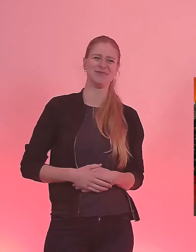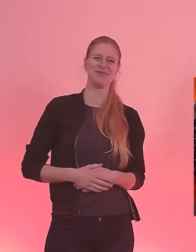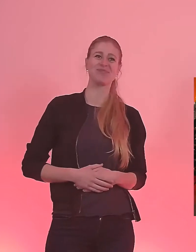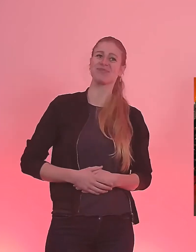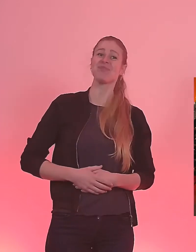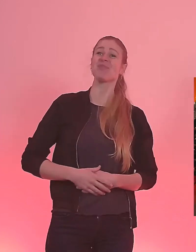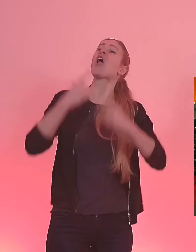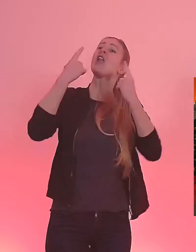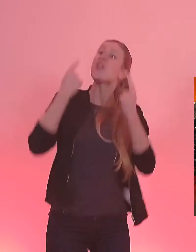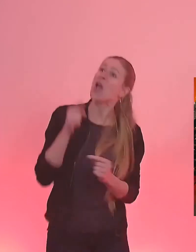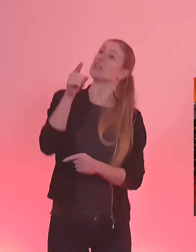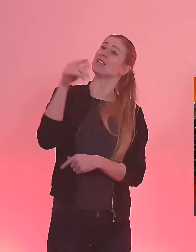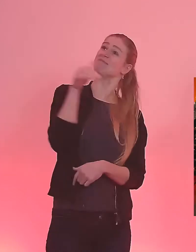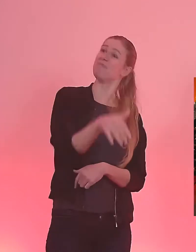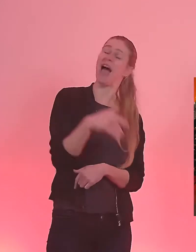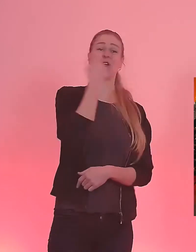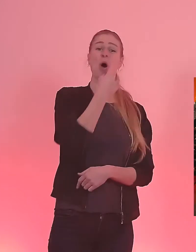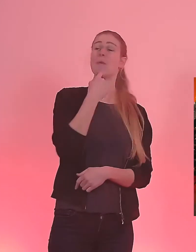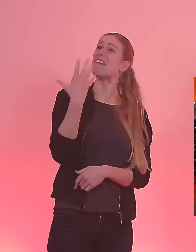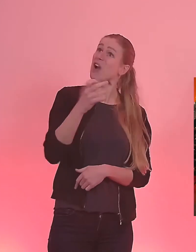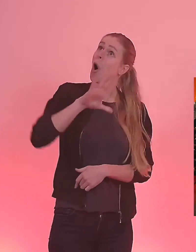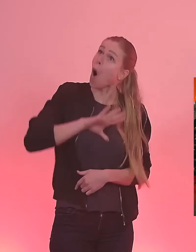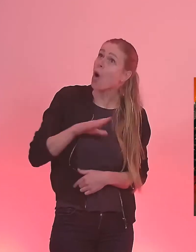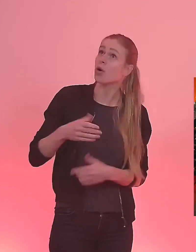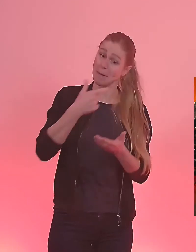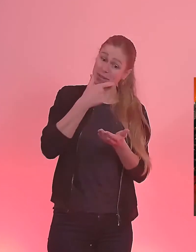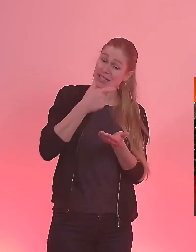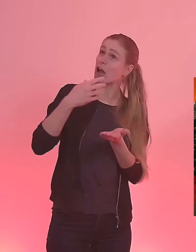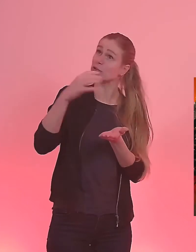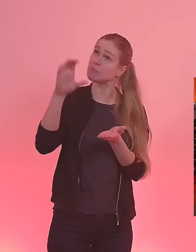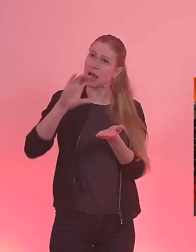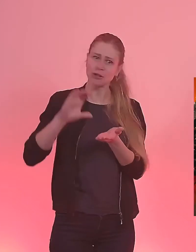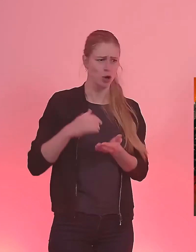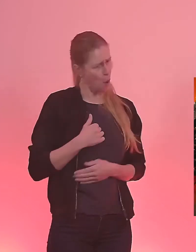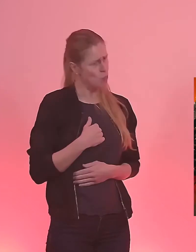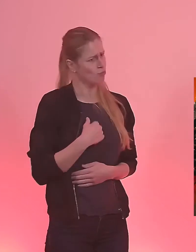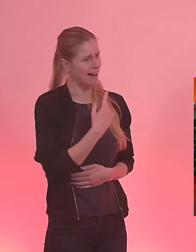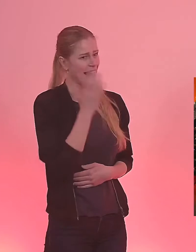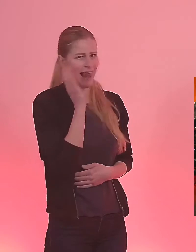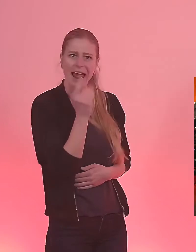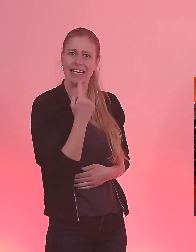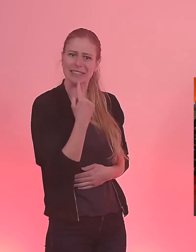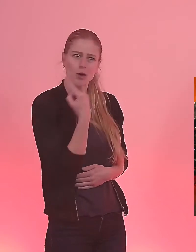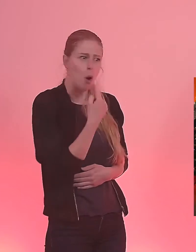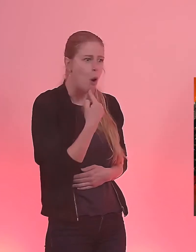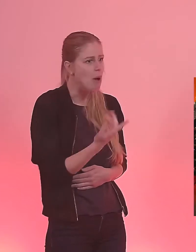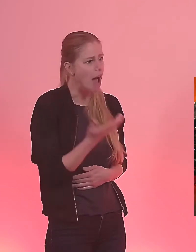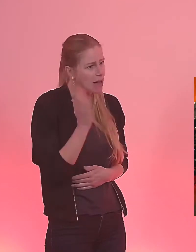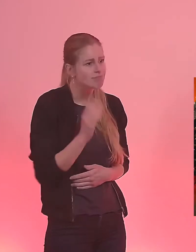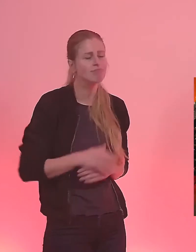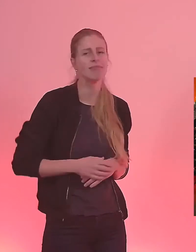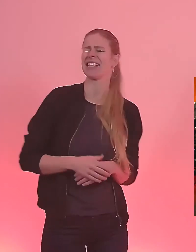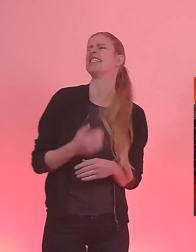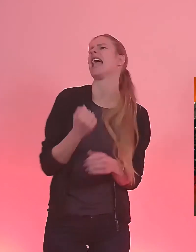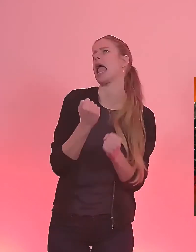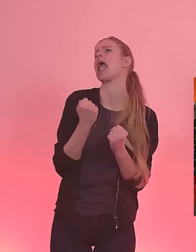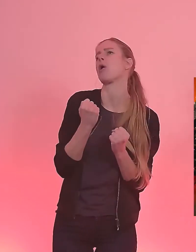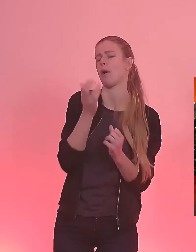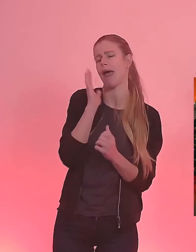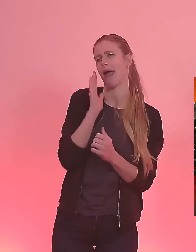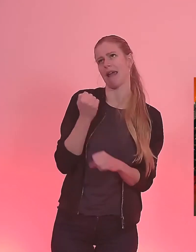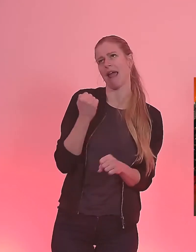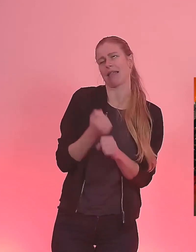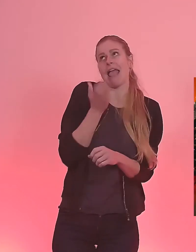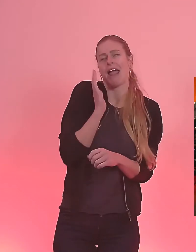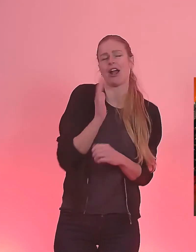leuk je bent, opa. Wil je opa schuim met muisjes? Ja, lekker. Alsjeblieft. Lekker, ja. Dankjewel. Zijn heel lekker. Echt, hè? Heerlijk.